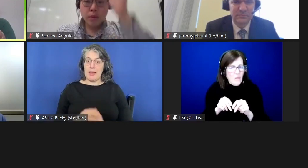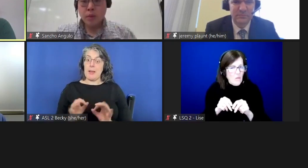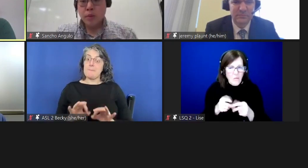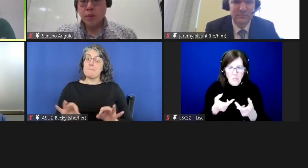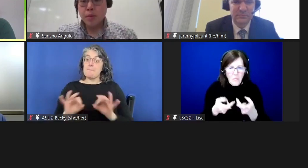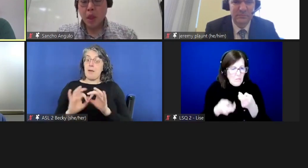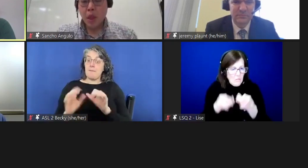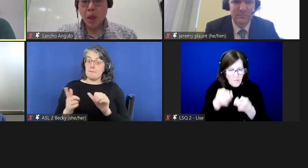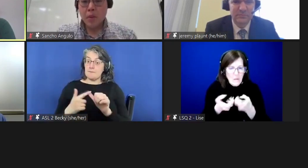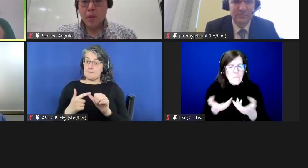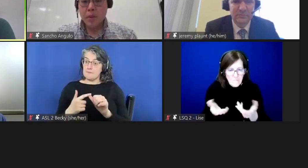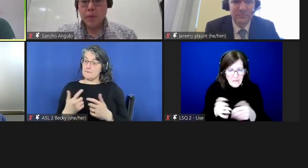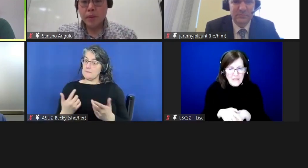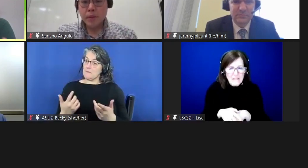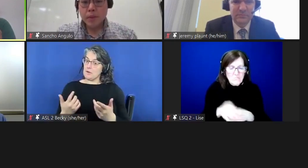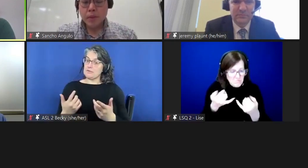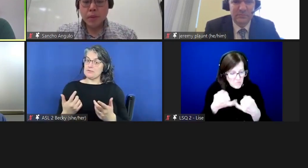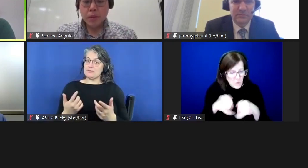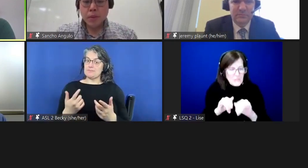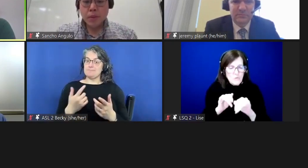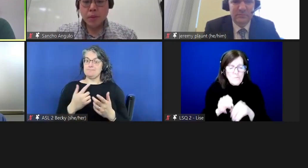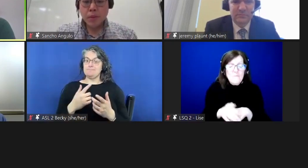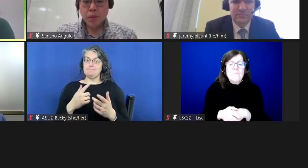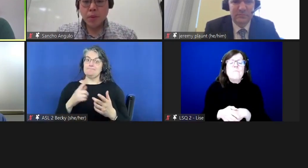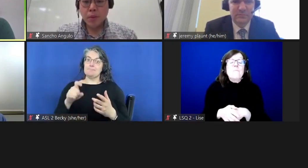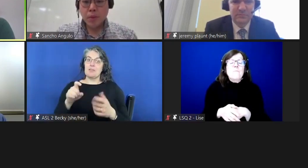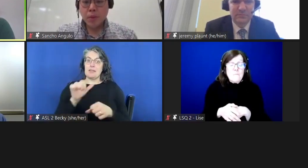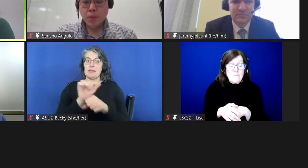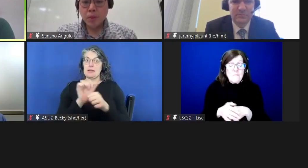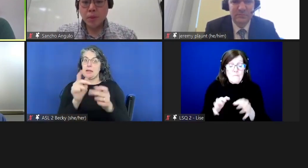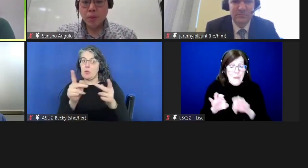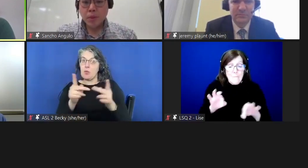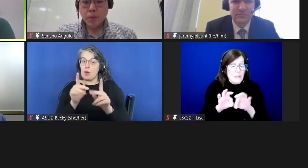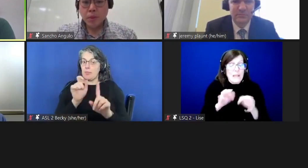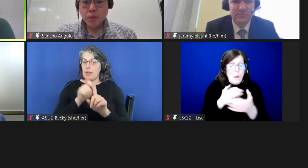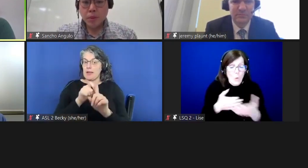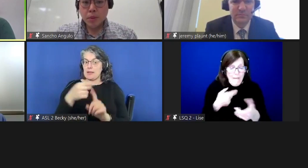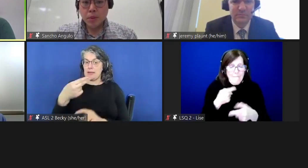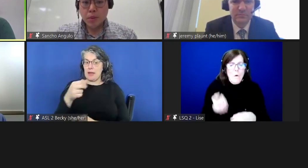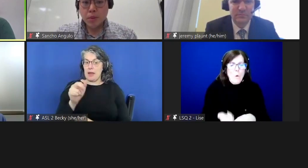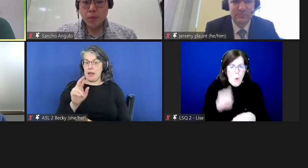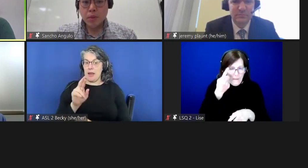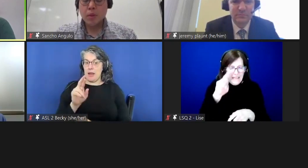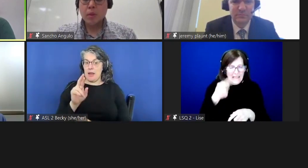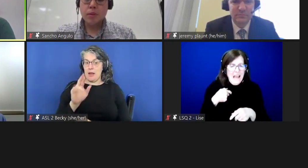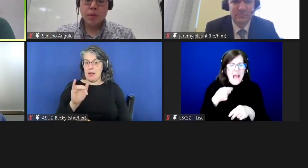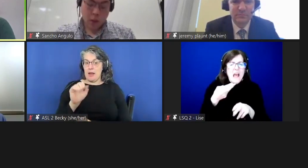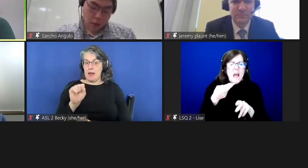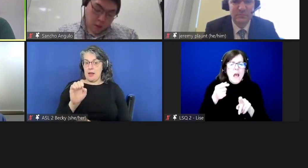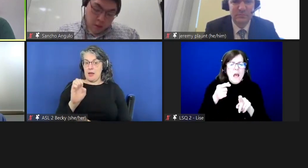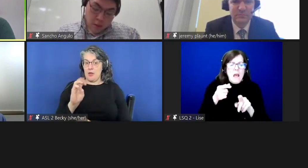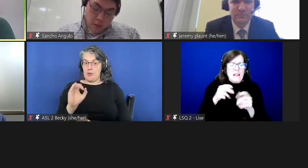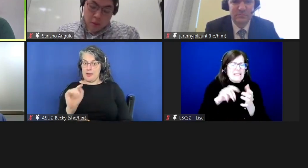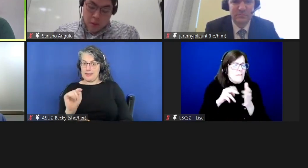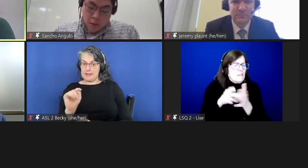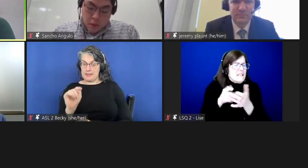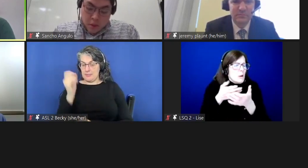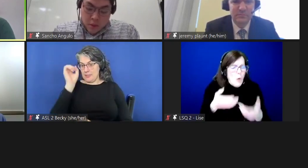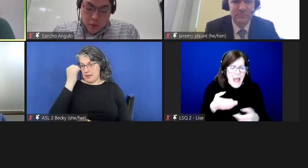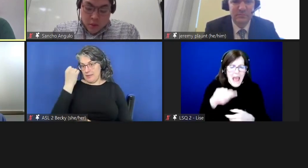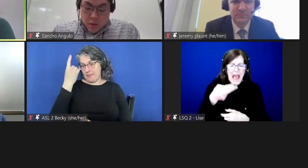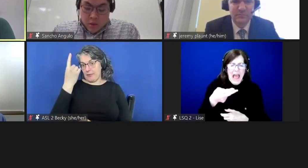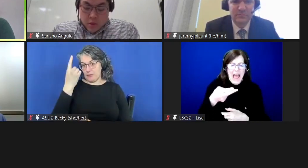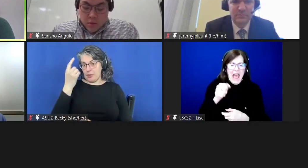Donc, il faut déjà comprendre ce que l'on entend par harcèlement, par discrimination. Et l'une